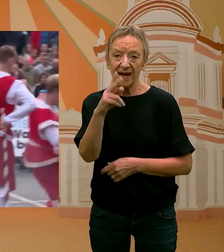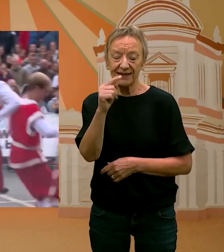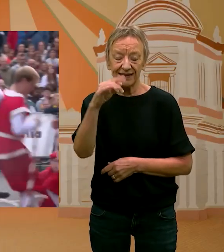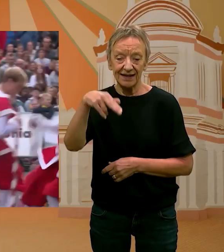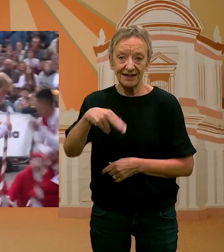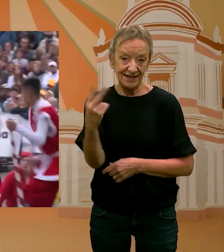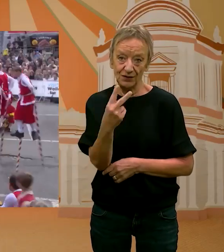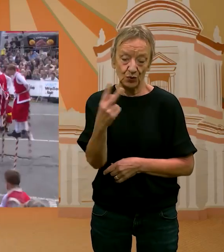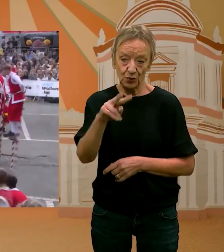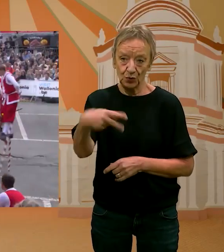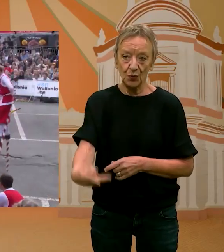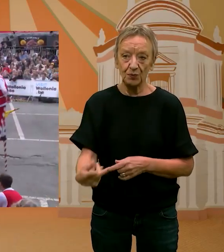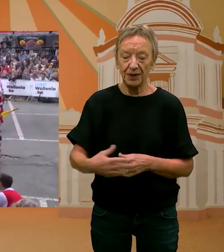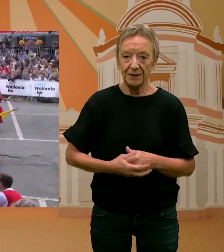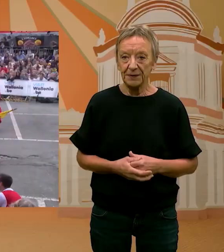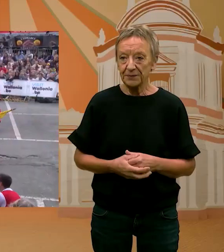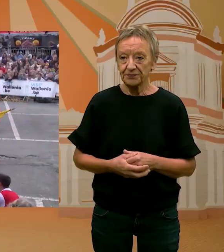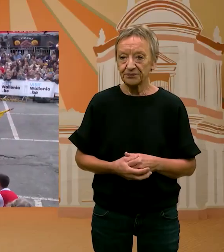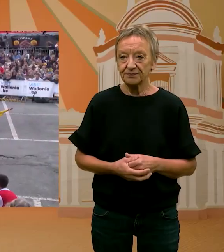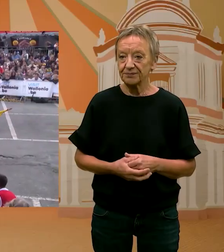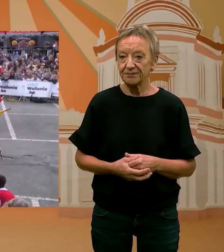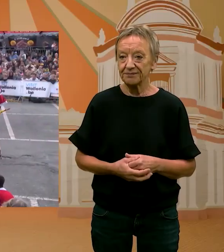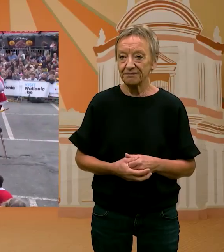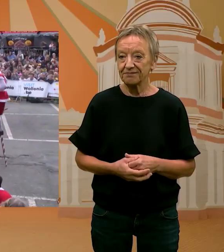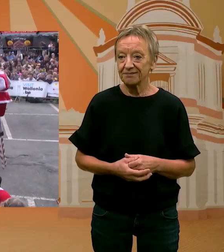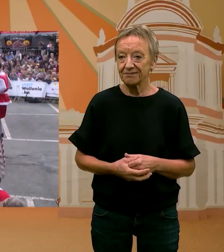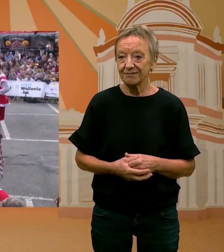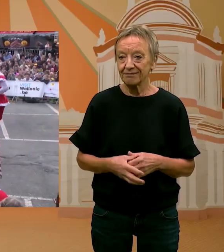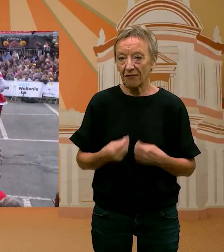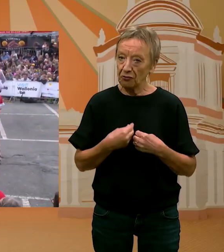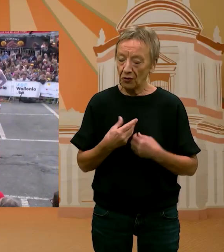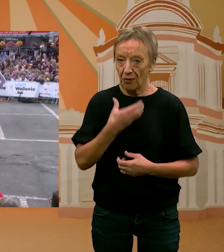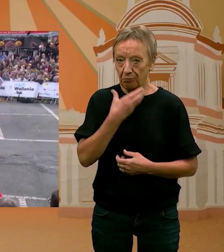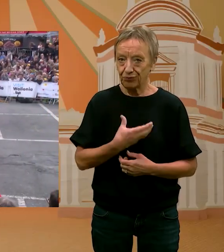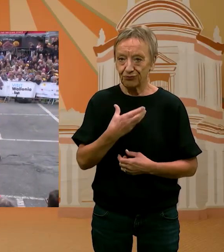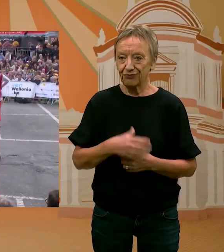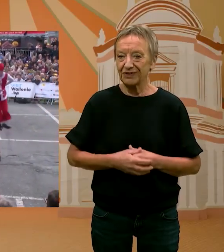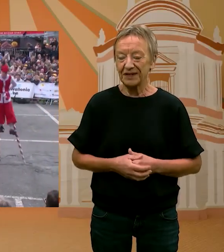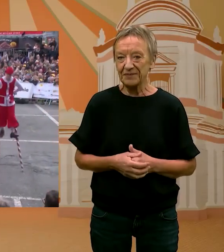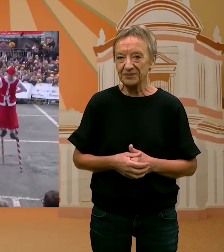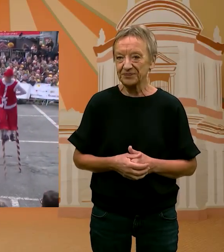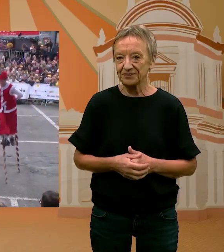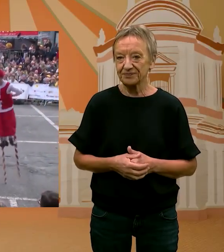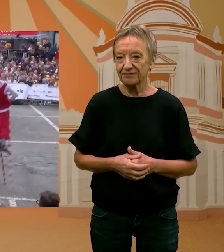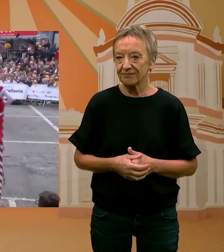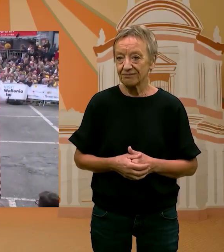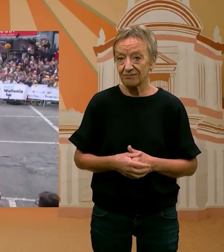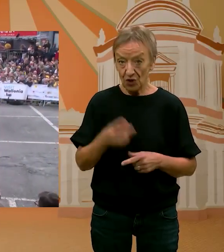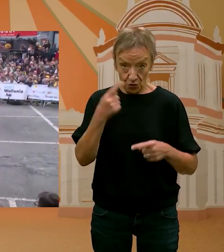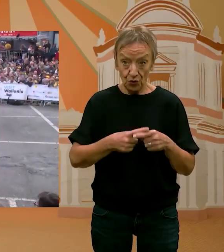tombé, et voilà, il est évidemment de mauvaise humeur, ce qu'on peut comprendre. Justin, je l'ai vu une fois monter les 4 bosses de la citadelle sur une échasse. Ça vous donne le